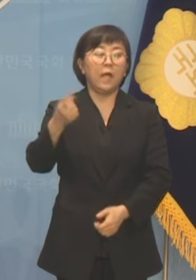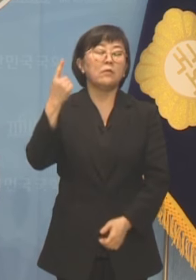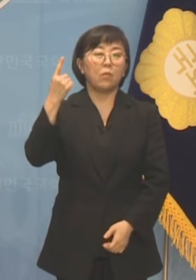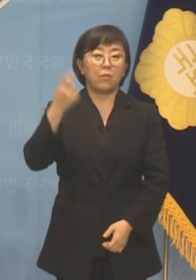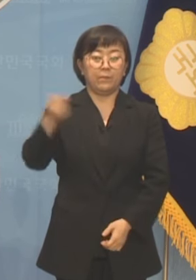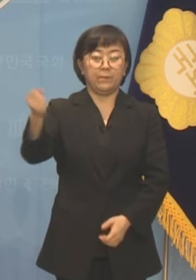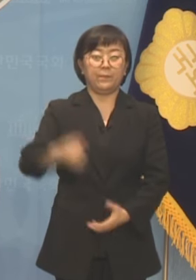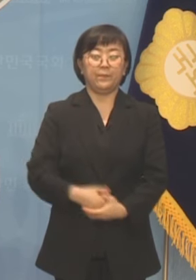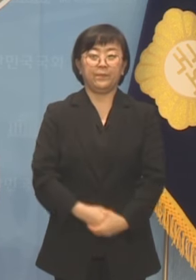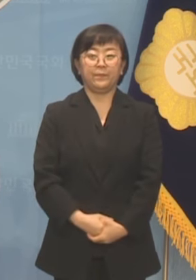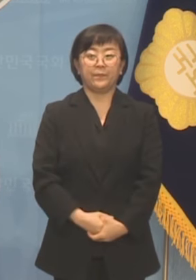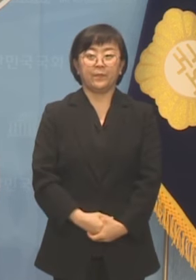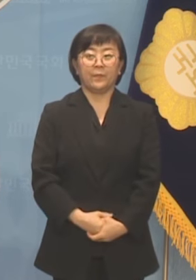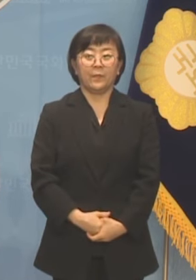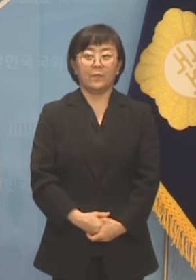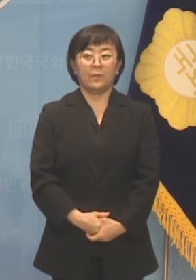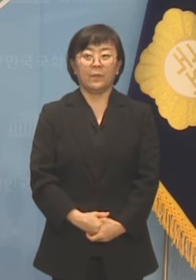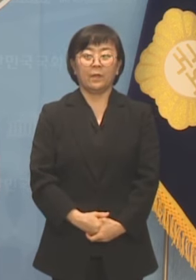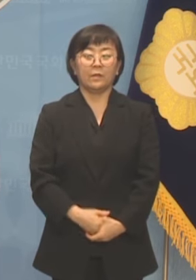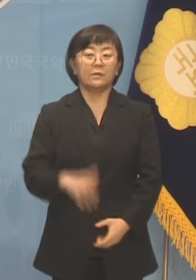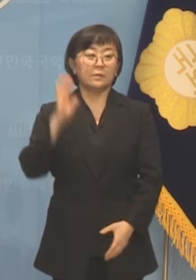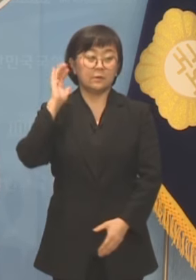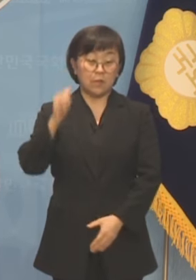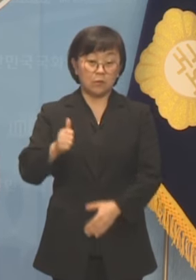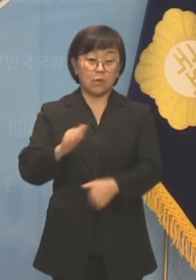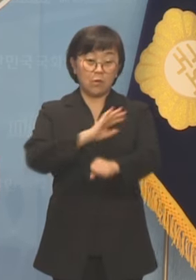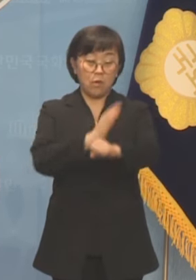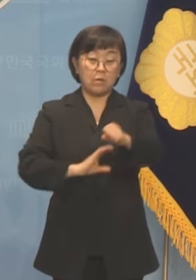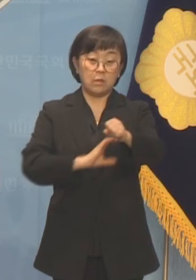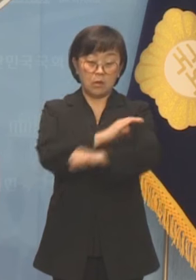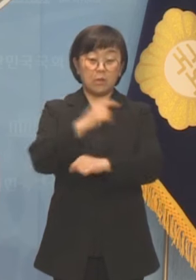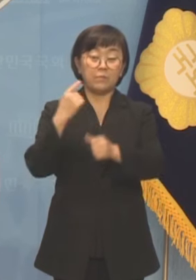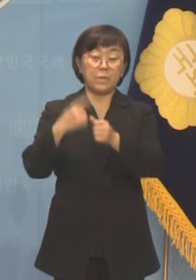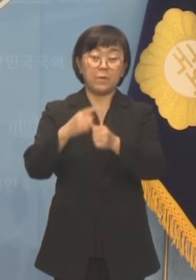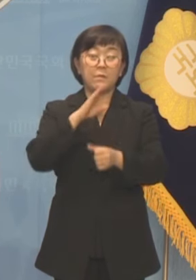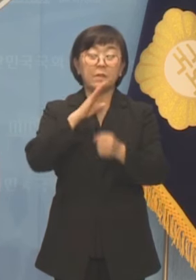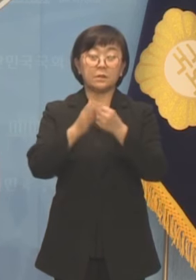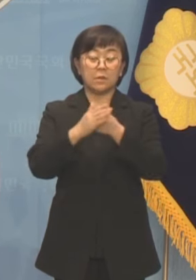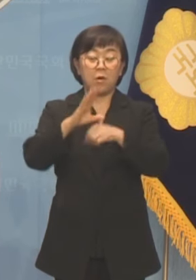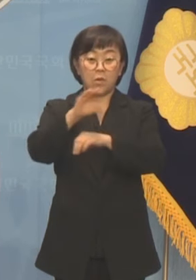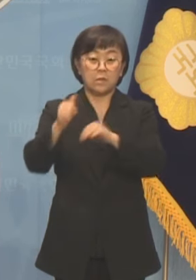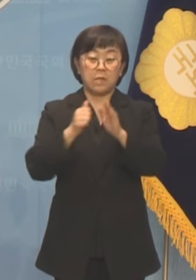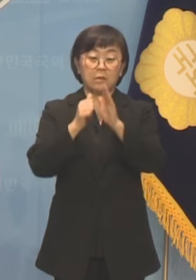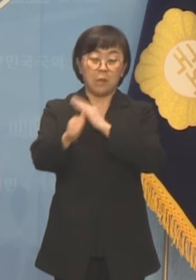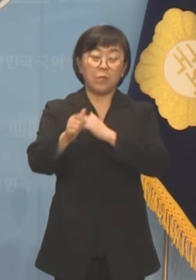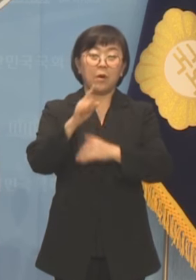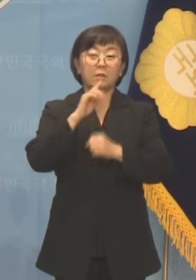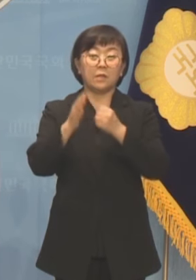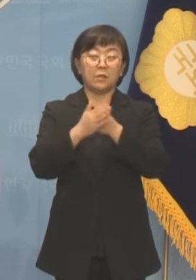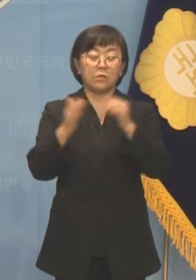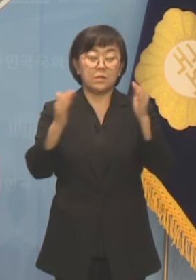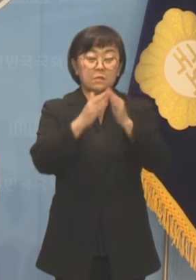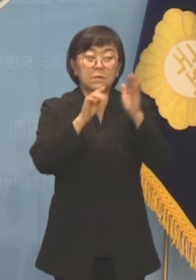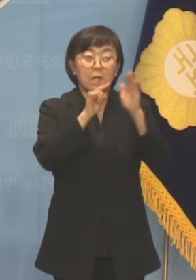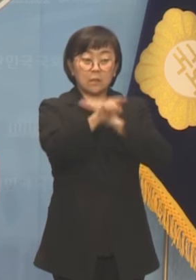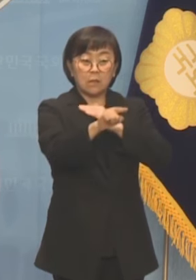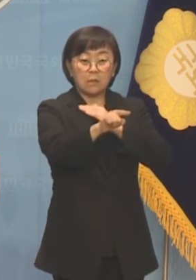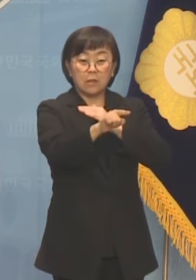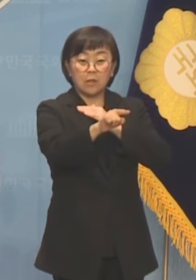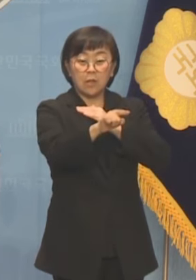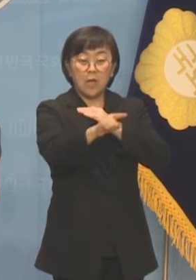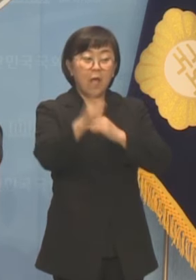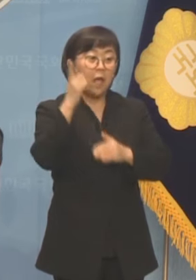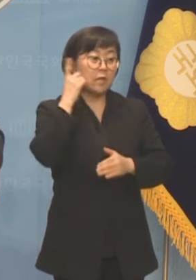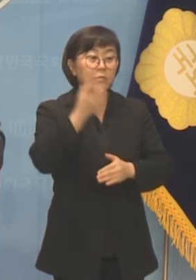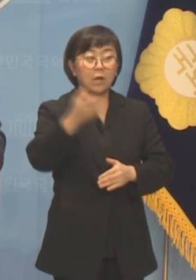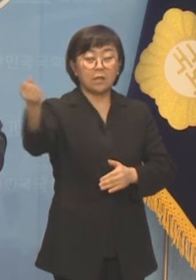갔습니다 와 대통령 권력을 당연히 비판해야 될 언론사 대표한테 집까지 쫓 쳐들어가서